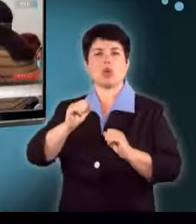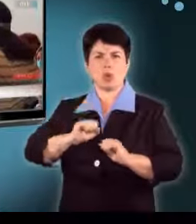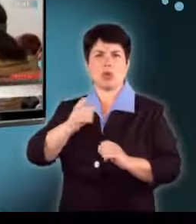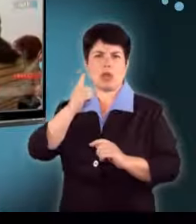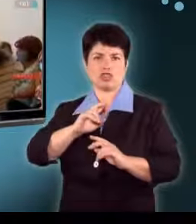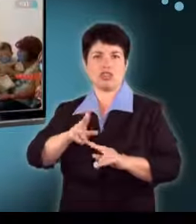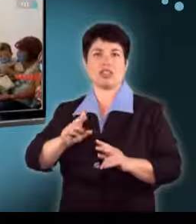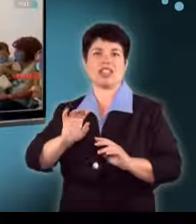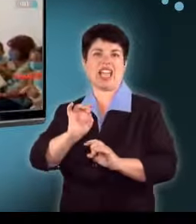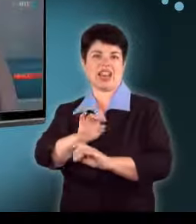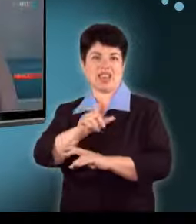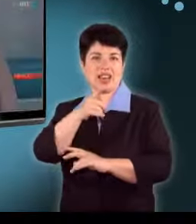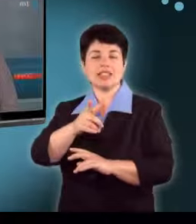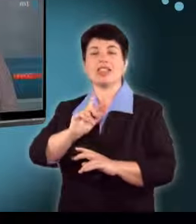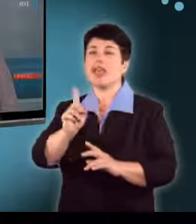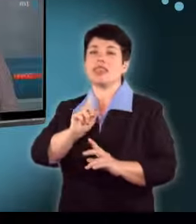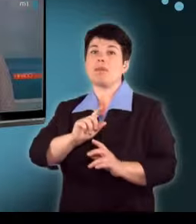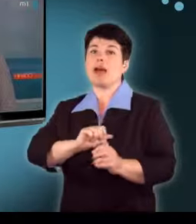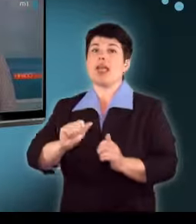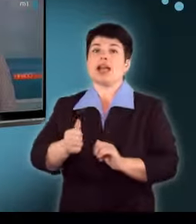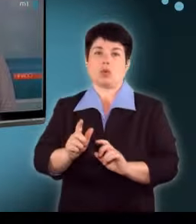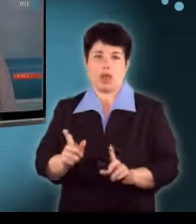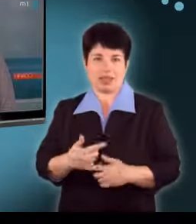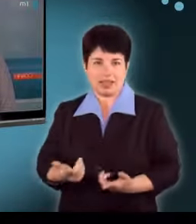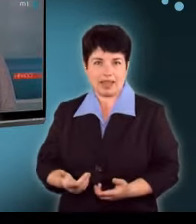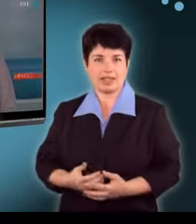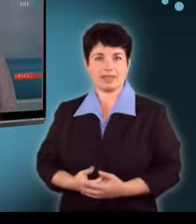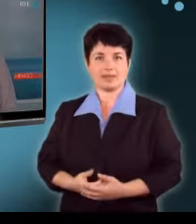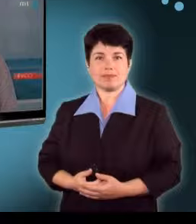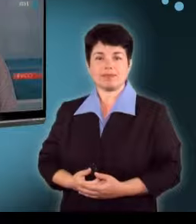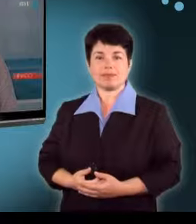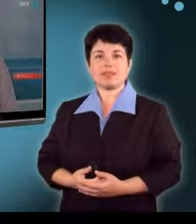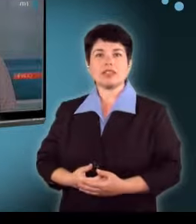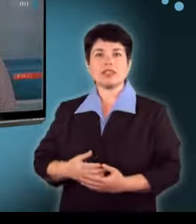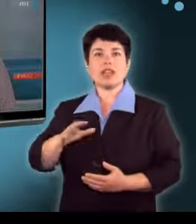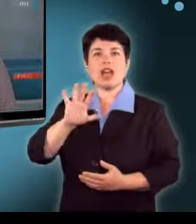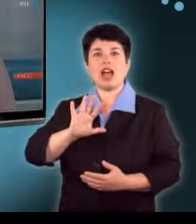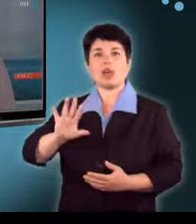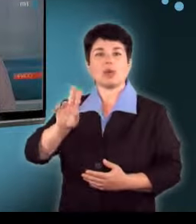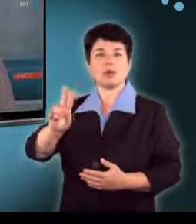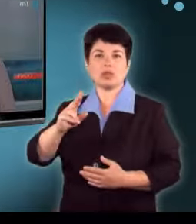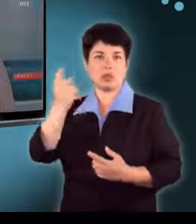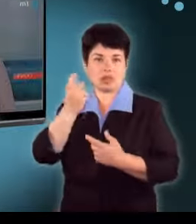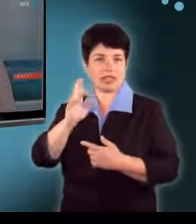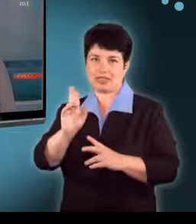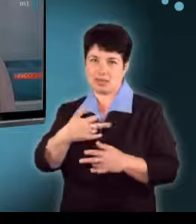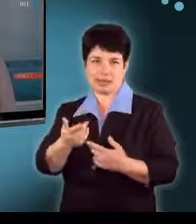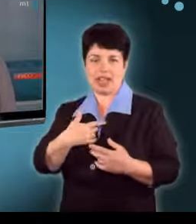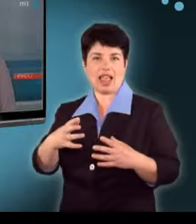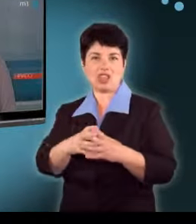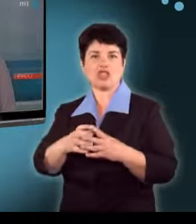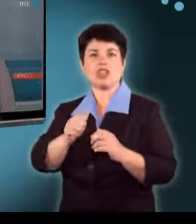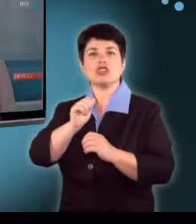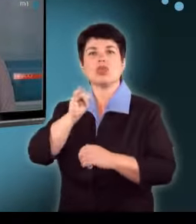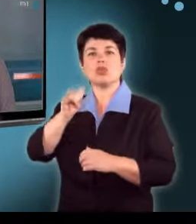elkerülhetetlen. Az Európai Unió szerint nem kell egységes utazási korlátozásokat bevezetni a járvány miatt.